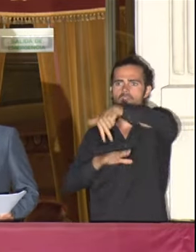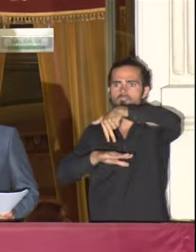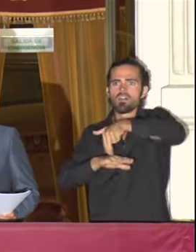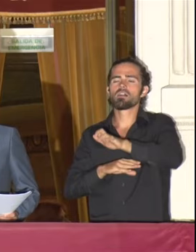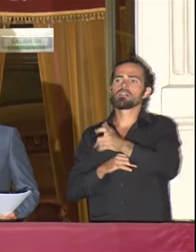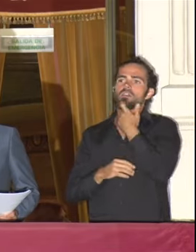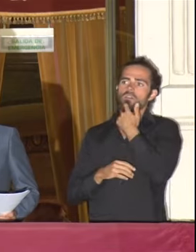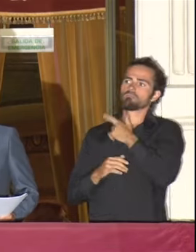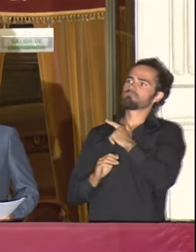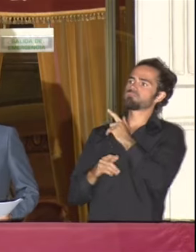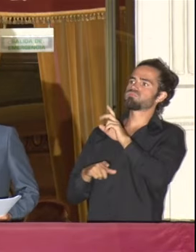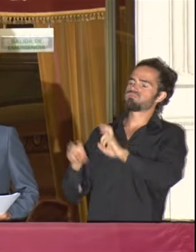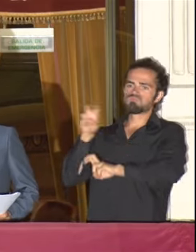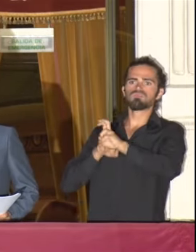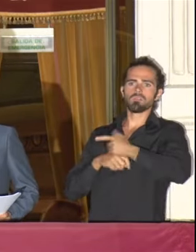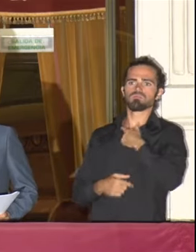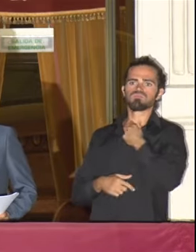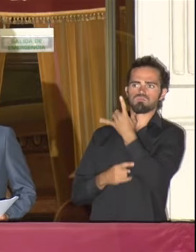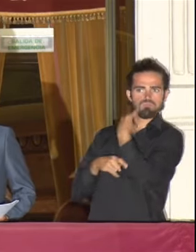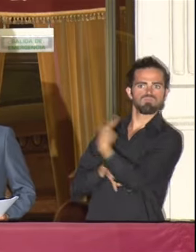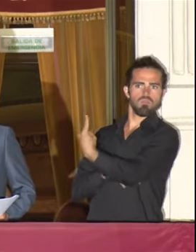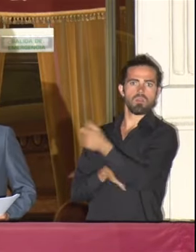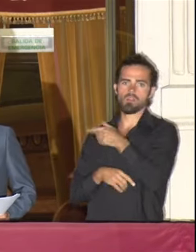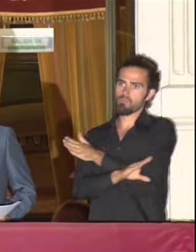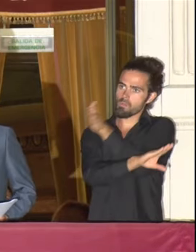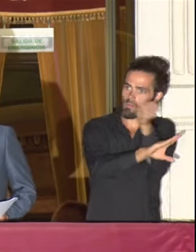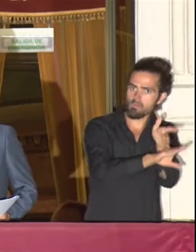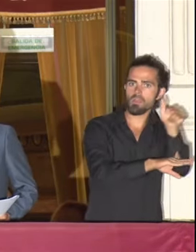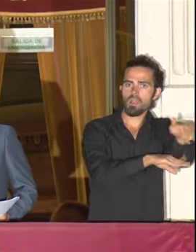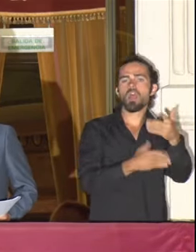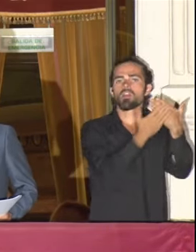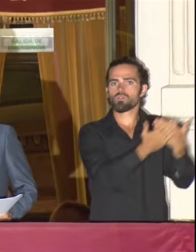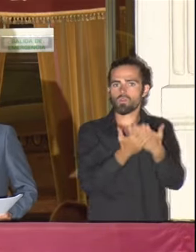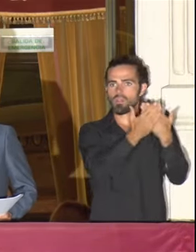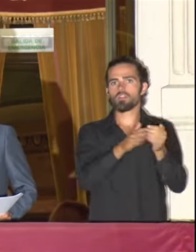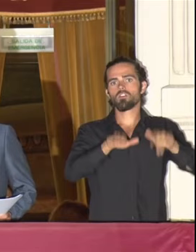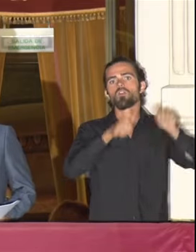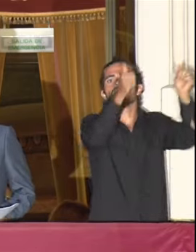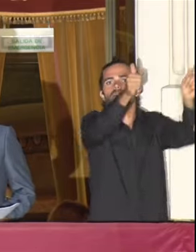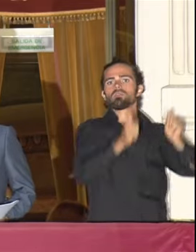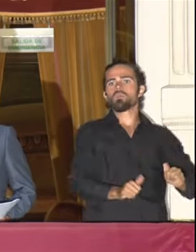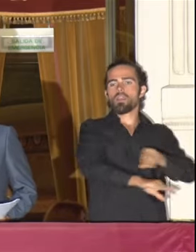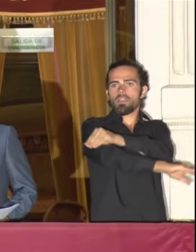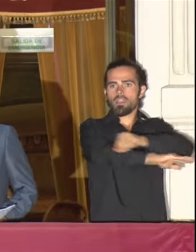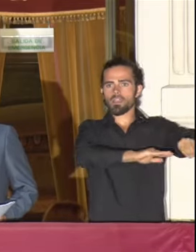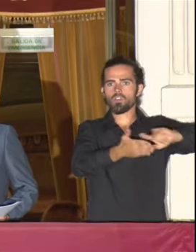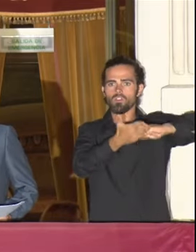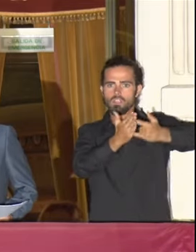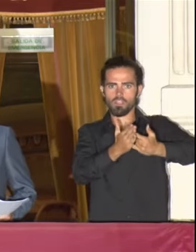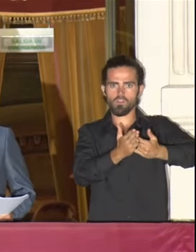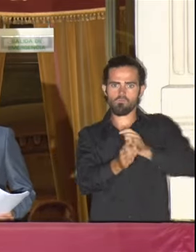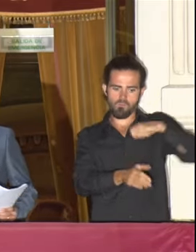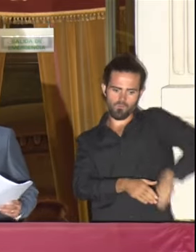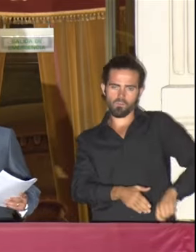estudios y conseguí terminar la graduación de ingeniero técnico, que es mi profesión y de la cual estoy